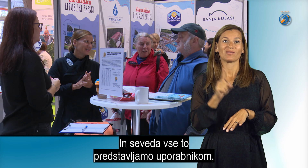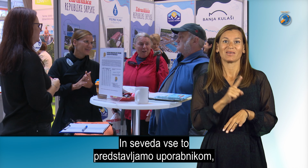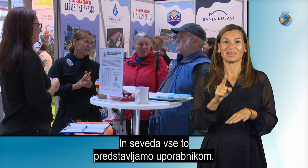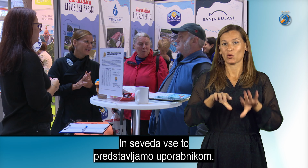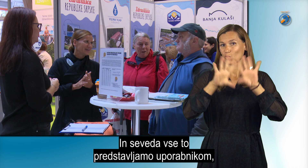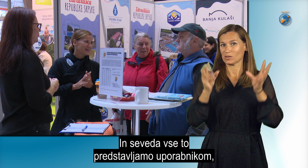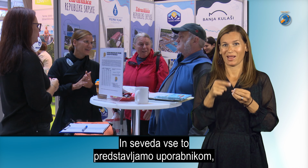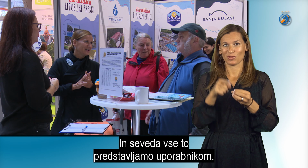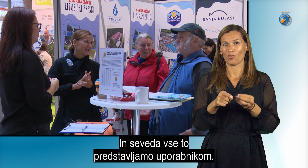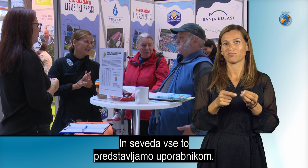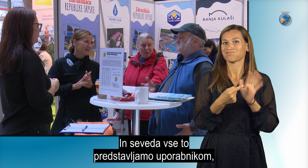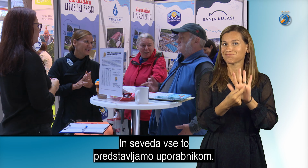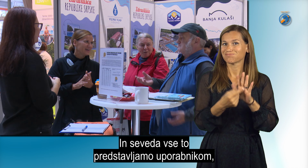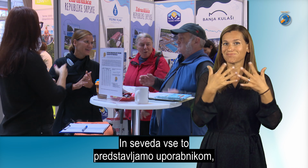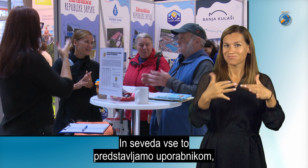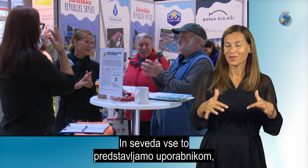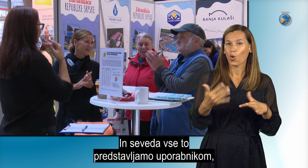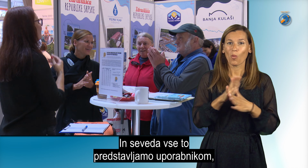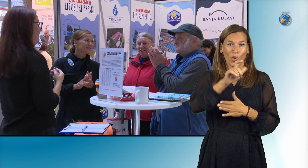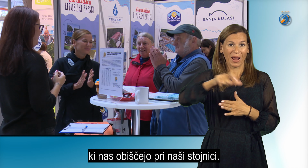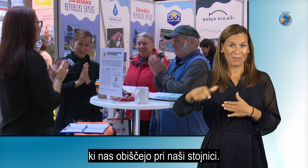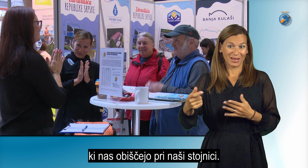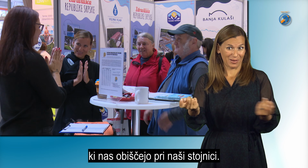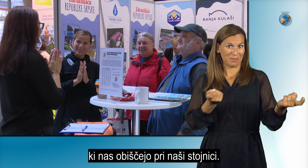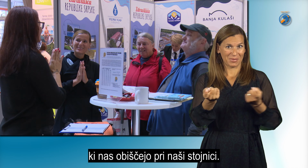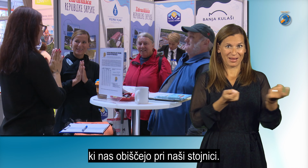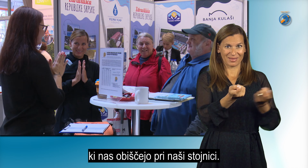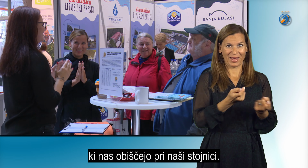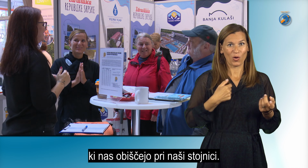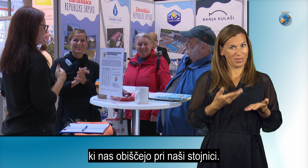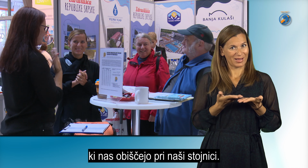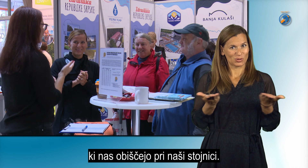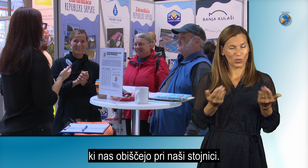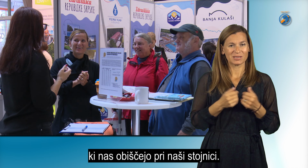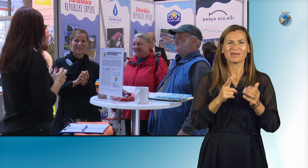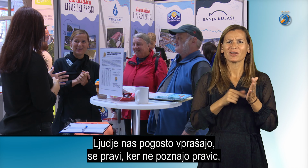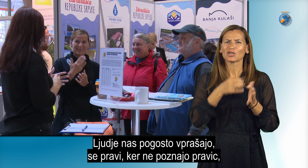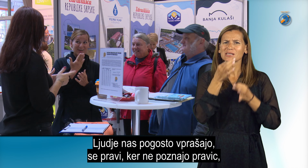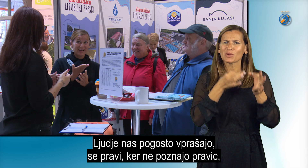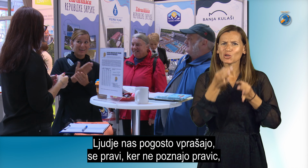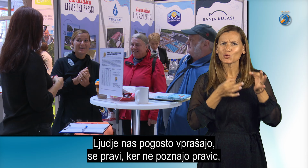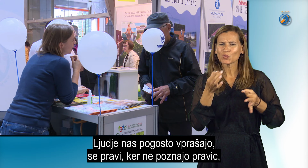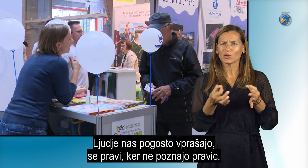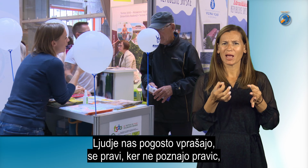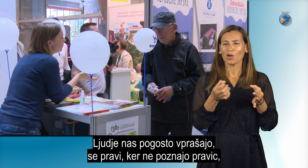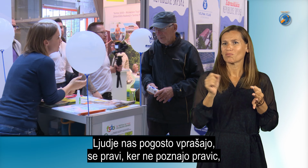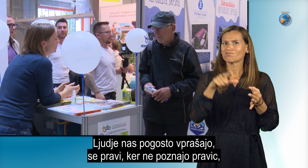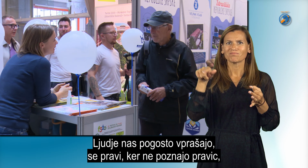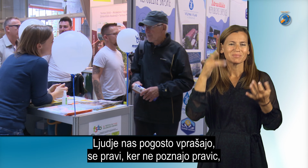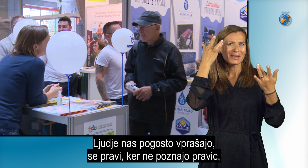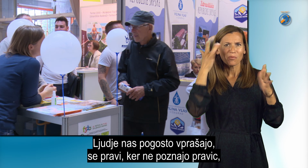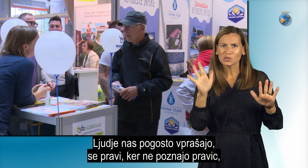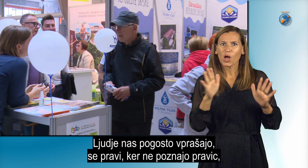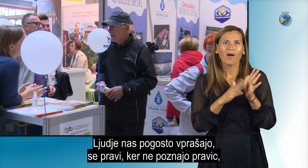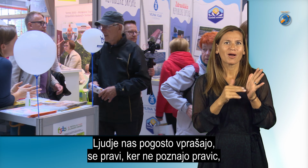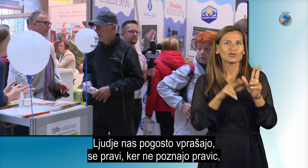in seveda vse to predstavljamo uporabnikom, ki nas obiščejo na naši stojnici. Ljudje nas pogosto vprašajo, se pravi, ker ne